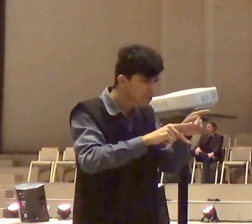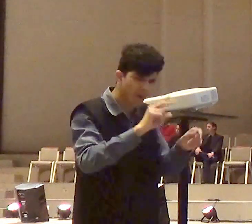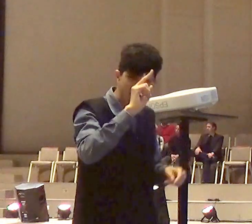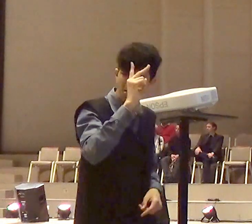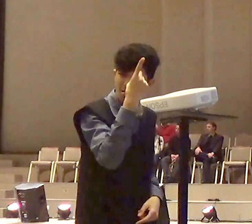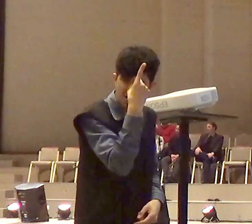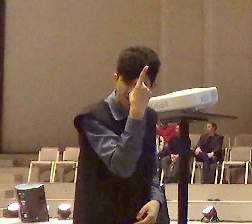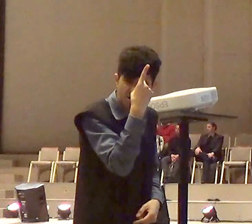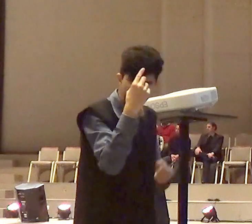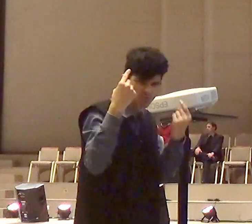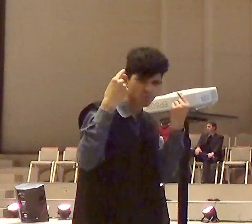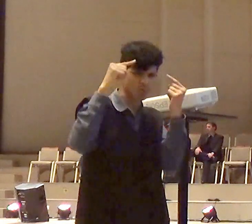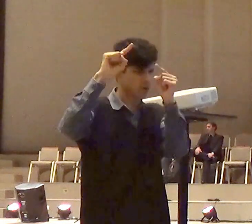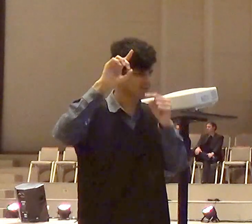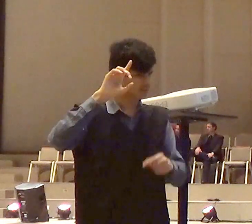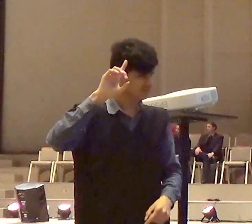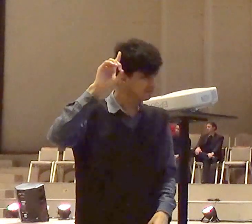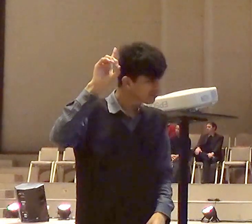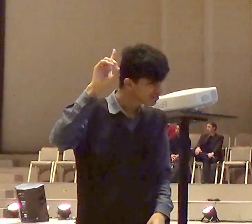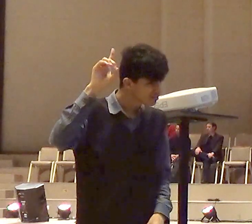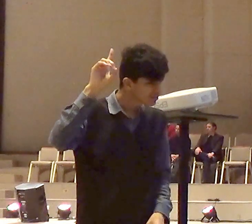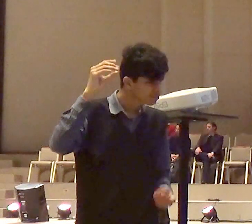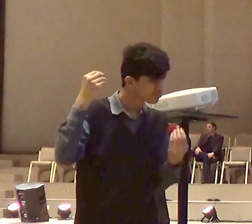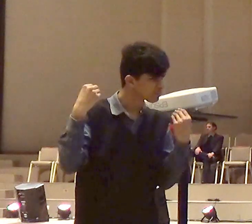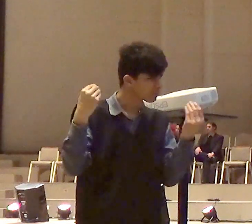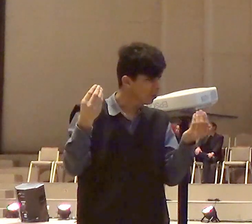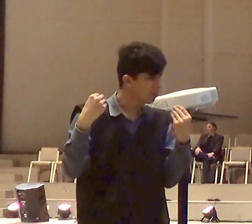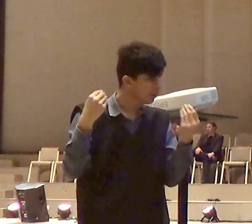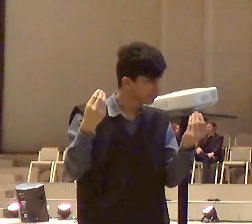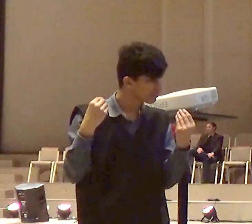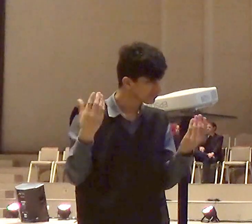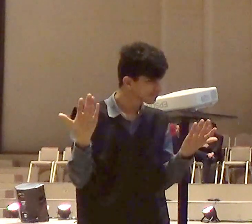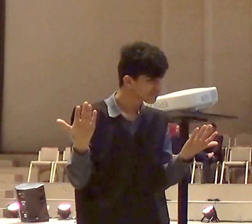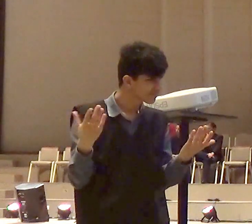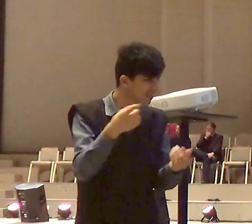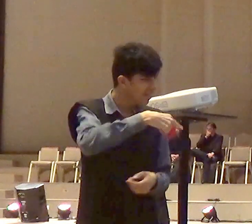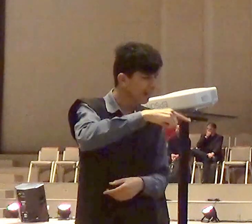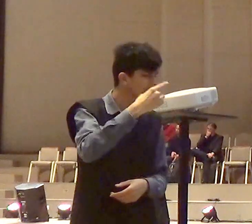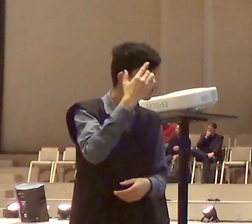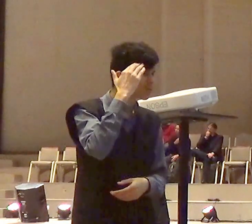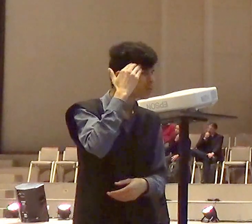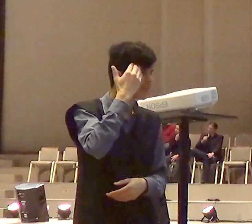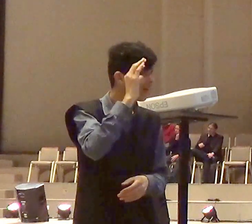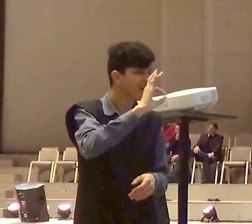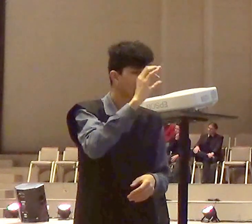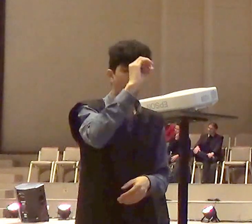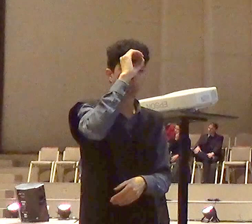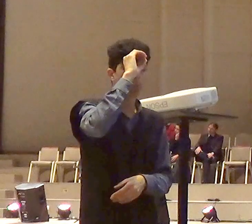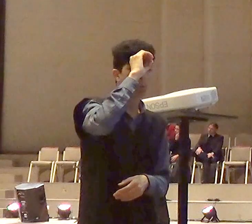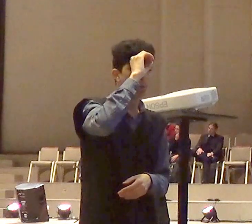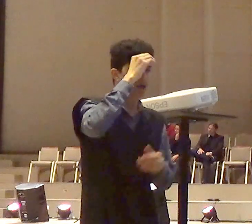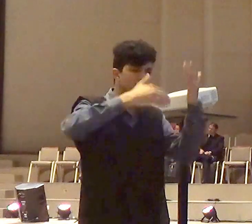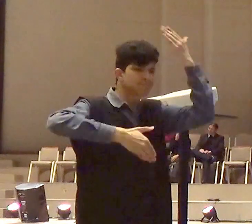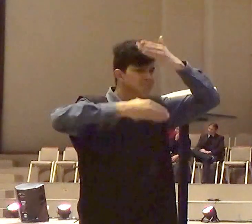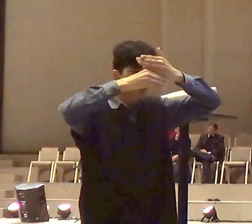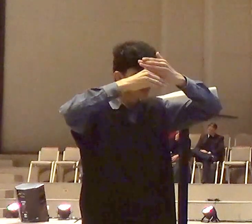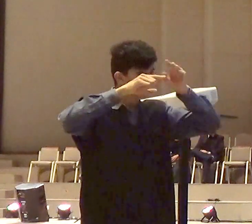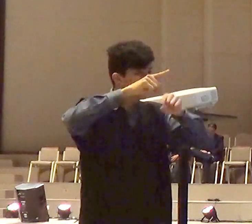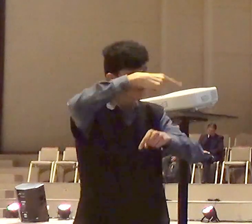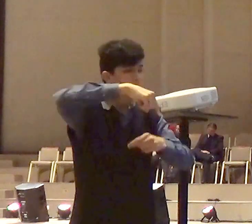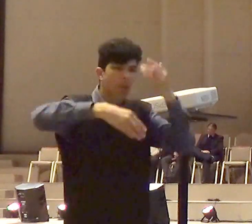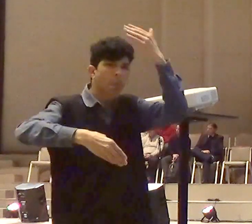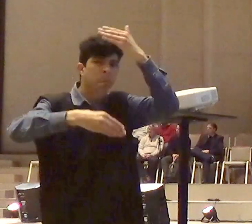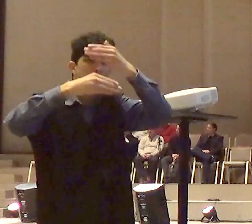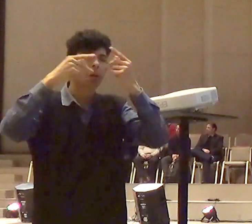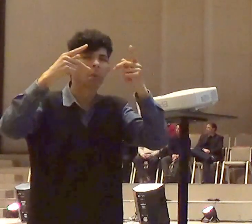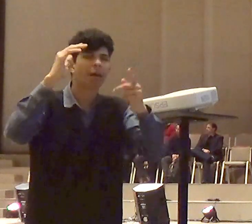as pessoas que interpretam aquilo que era interpretar a realidade a luz das dores da